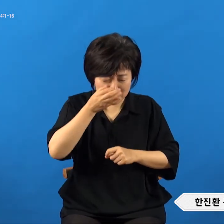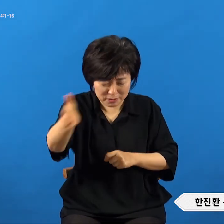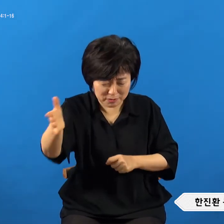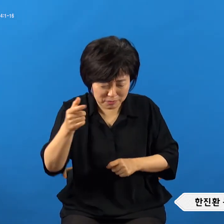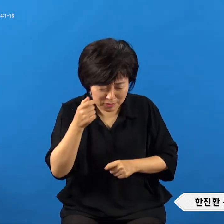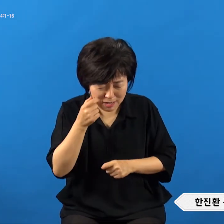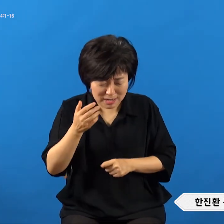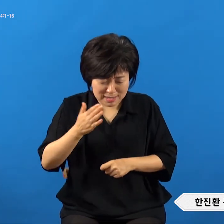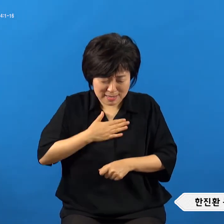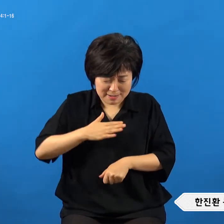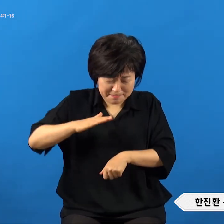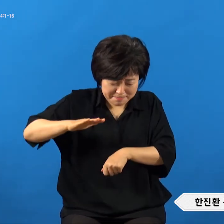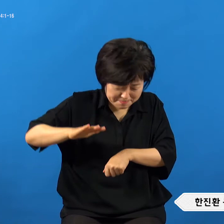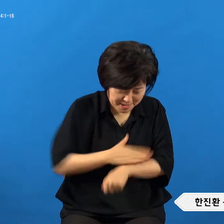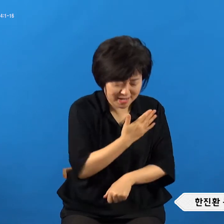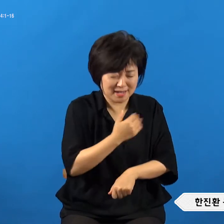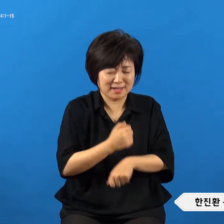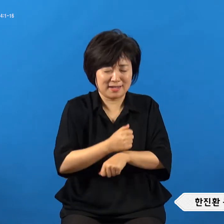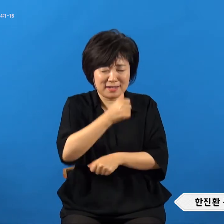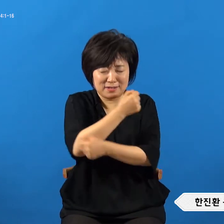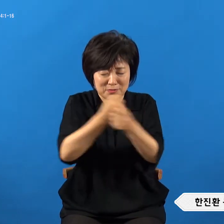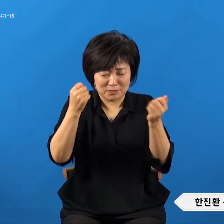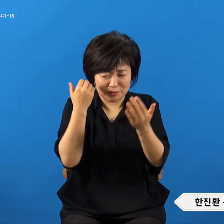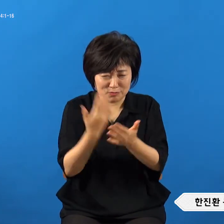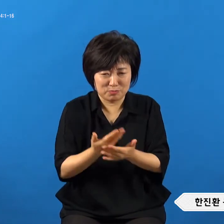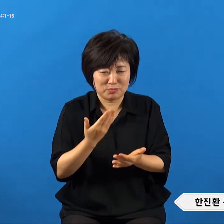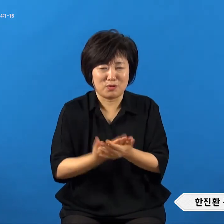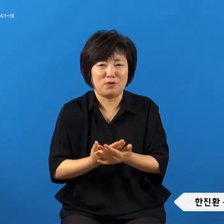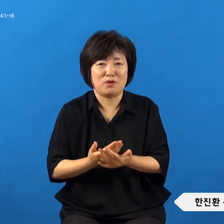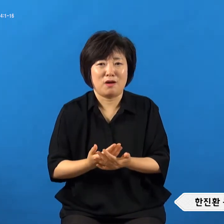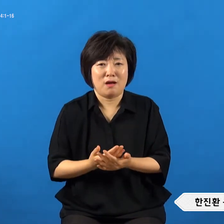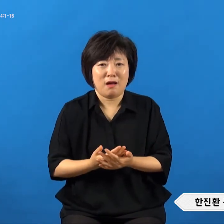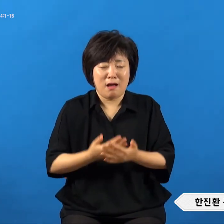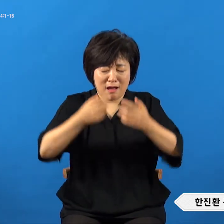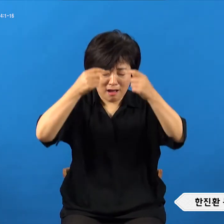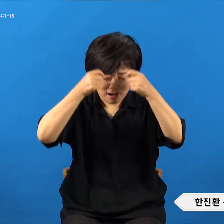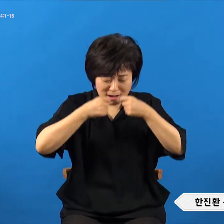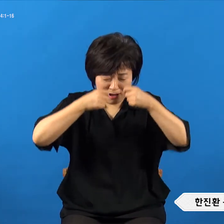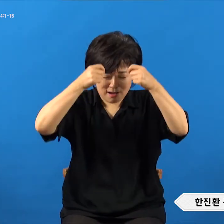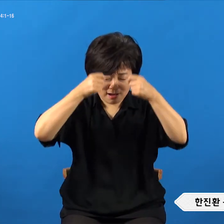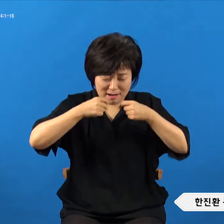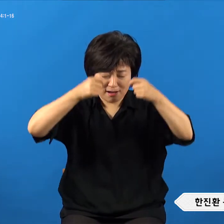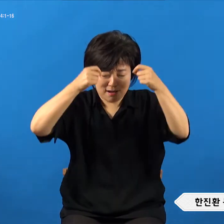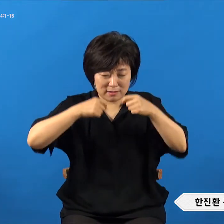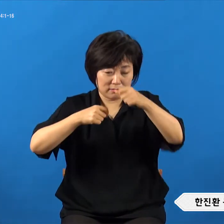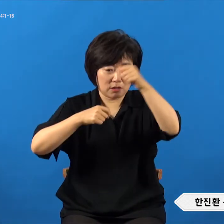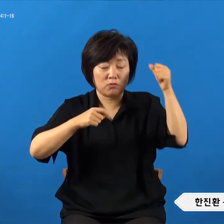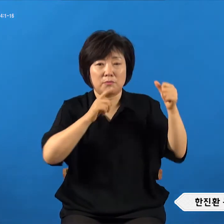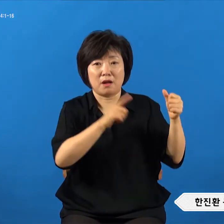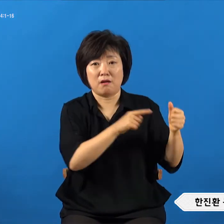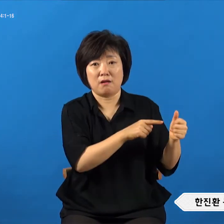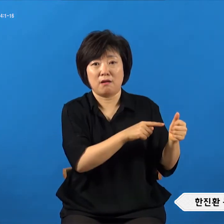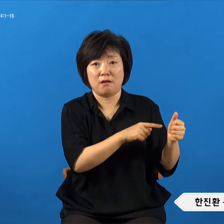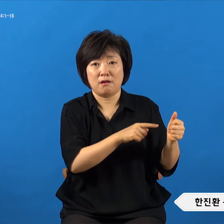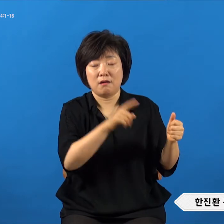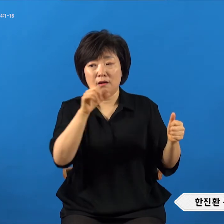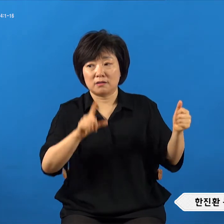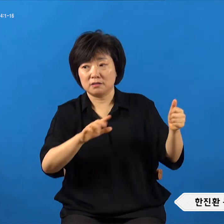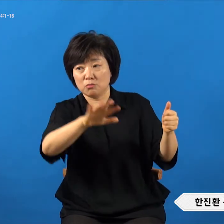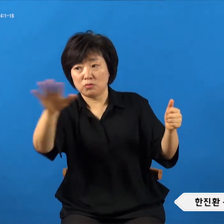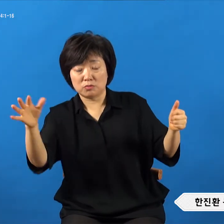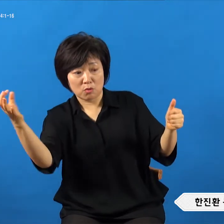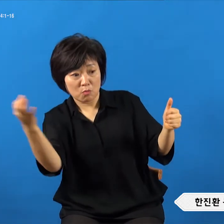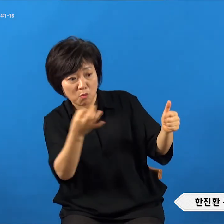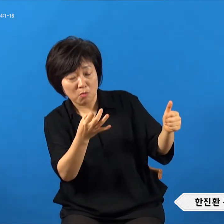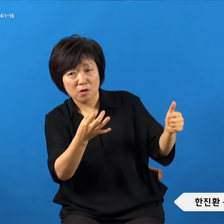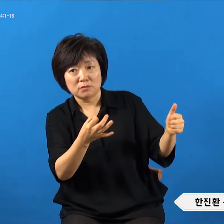보이지 못한 저의 죄를 용서해 주십시오. 그러면서 앞에서 그냥 눈물을 흘렸습니다. 그 모습을